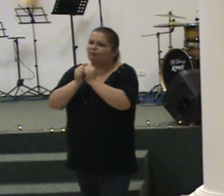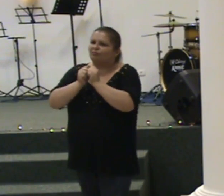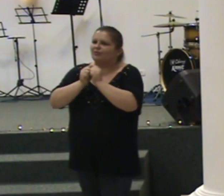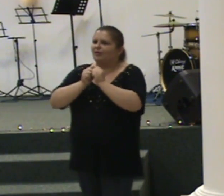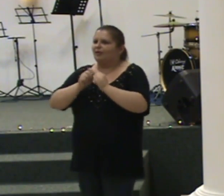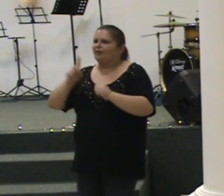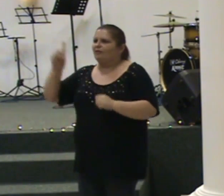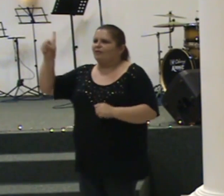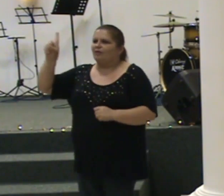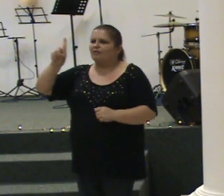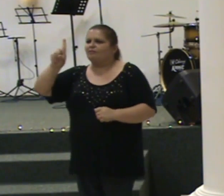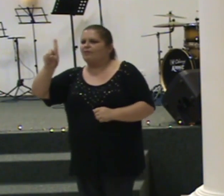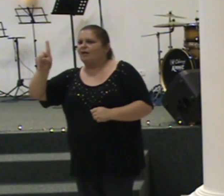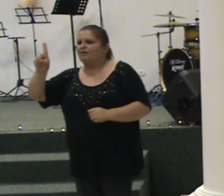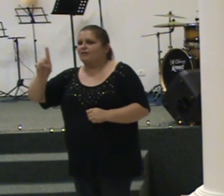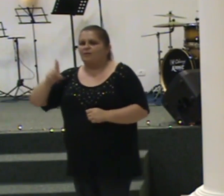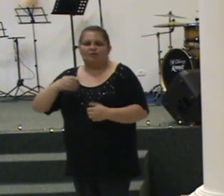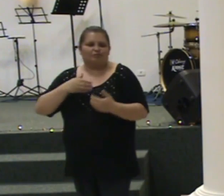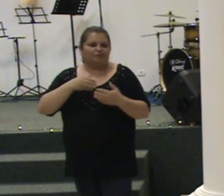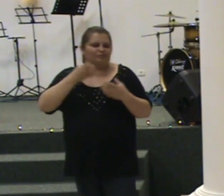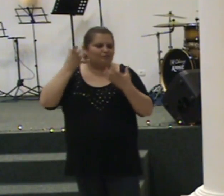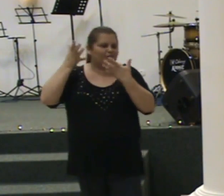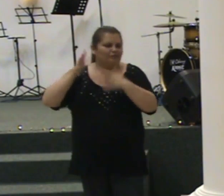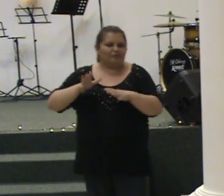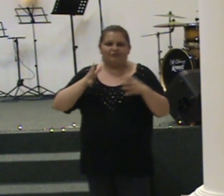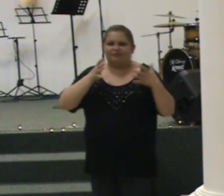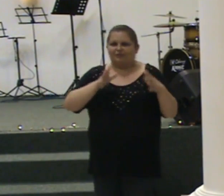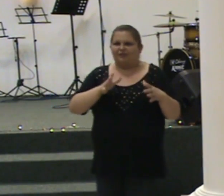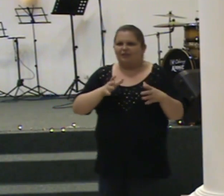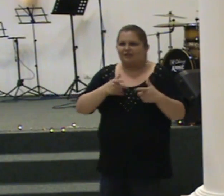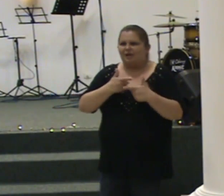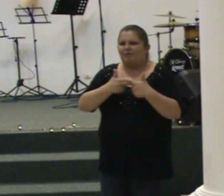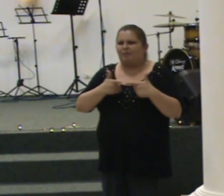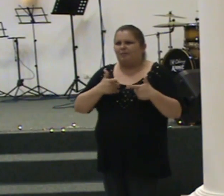feias, tantos distratos, tantas